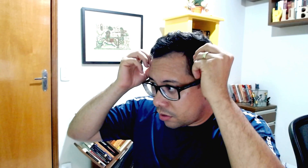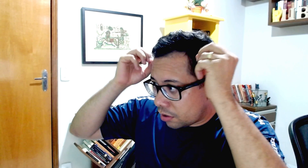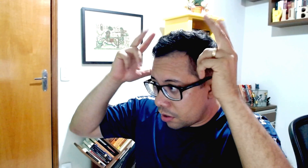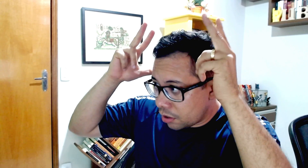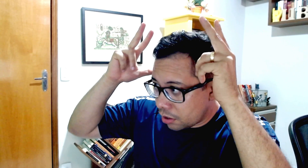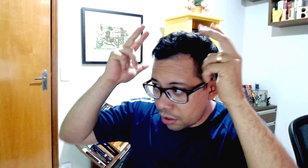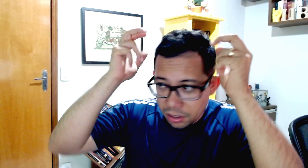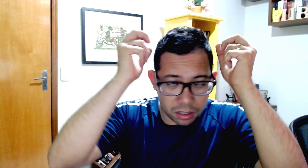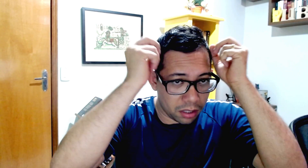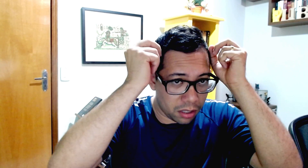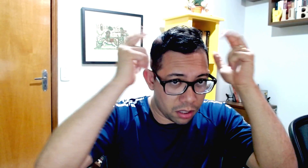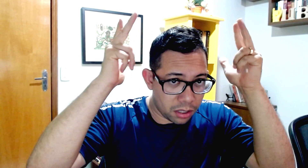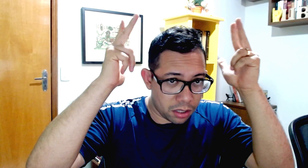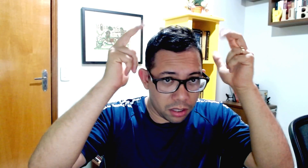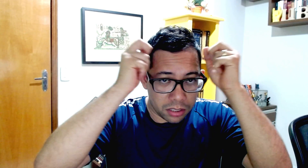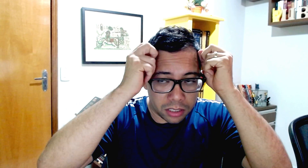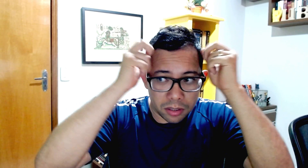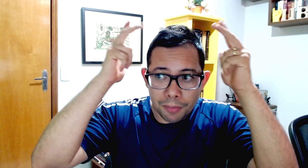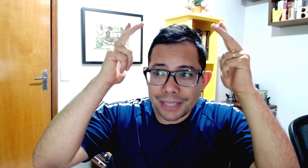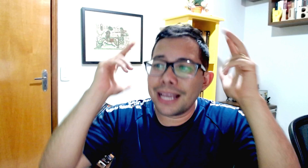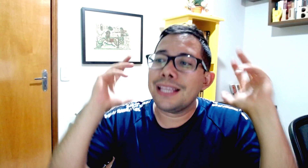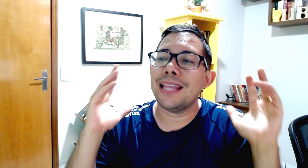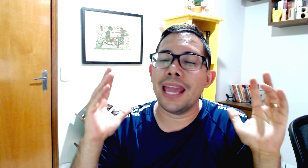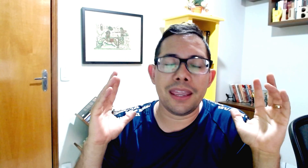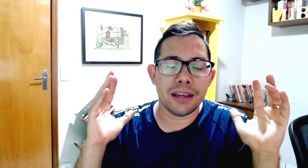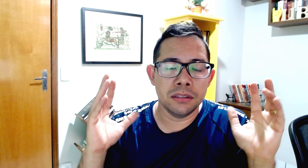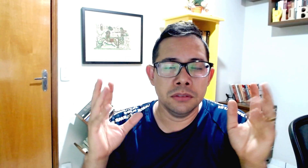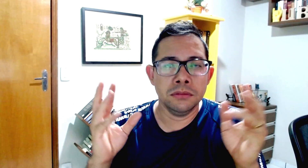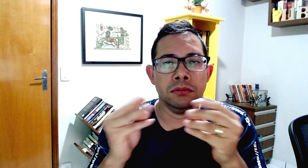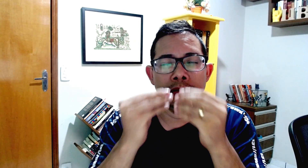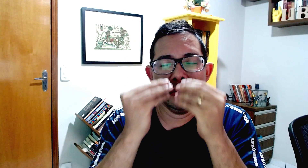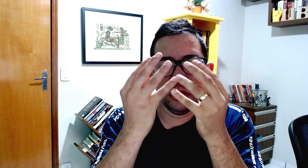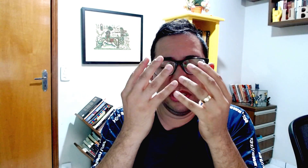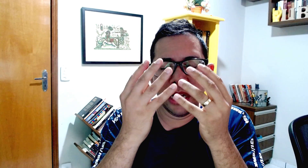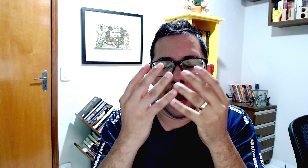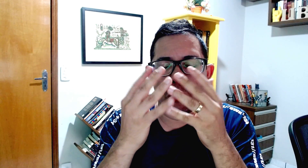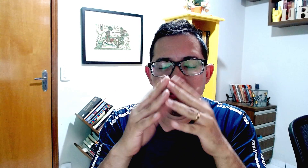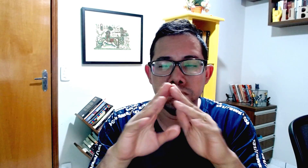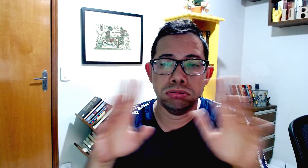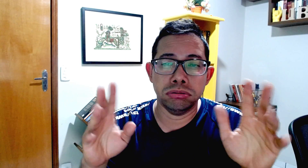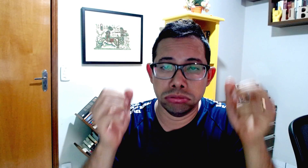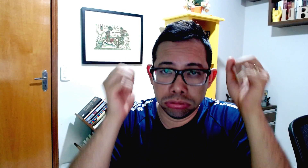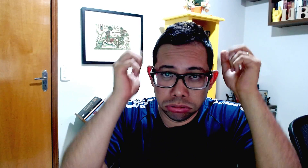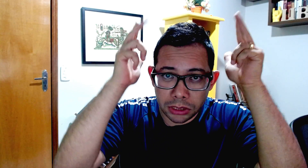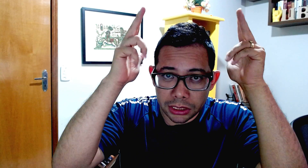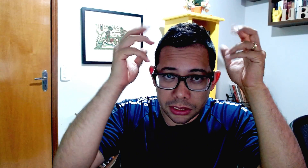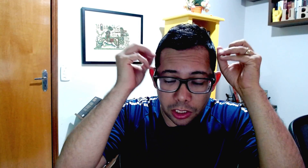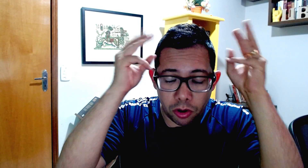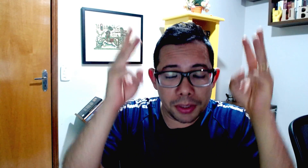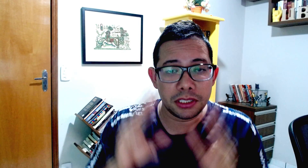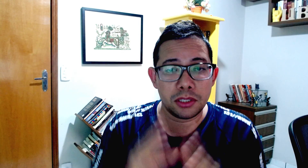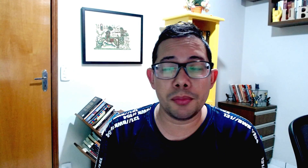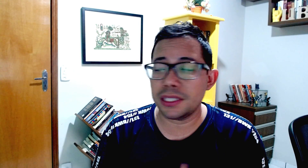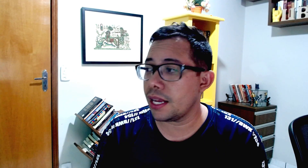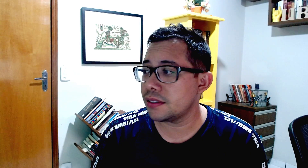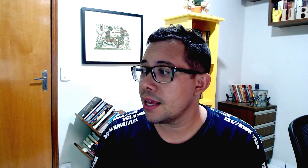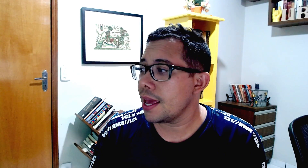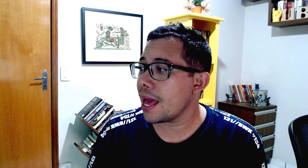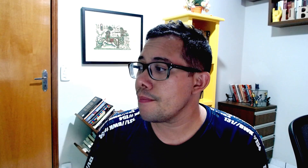ó. Certo? Mas a ideia do sinal, tanto assim, como em 3, é a